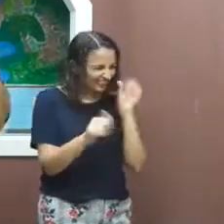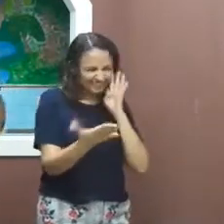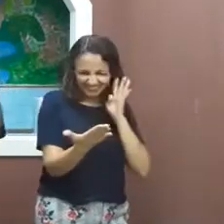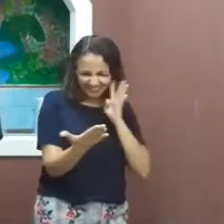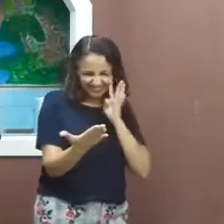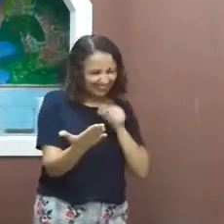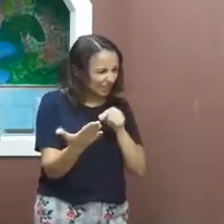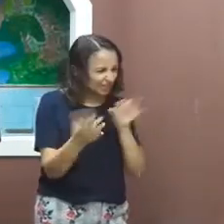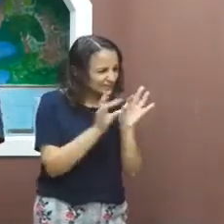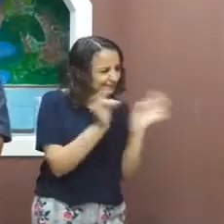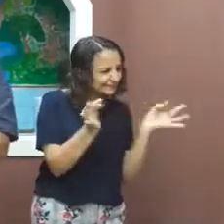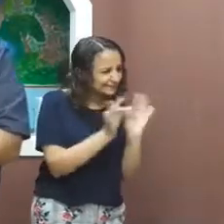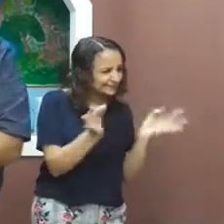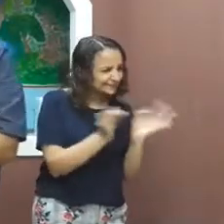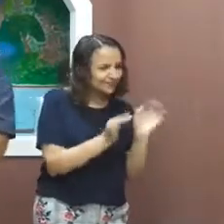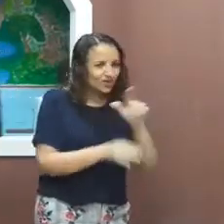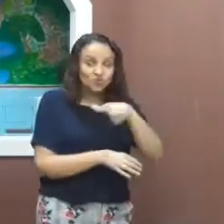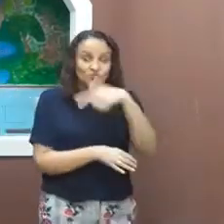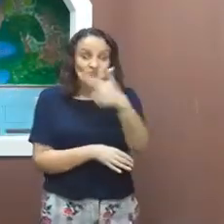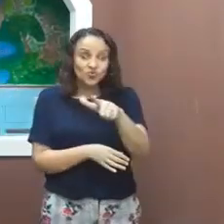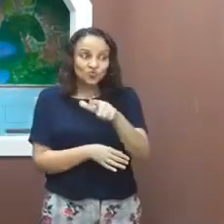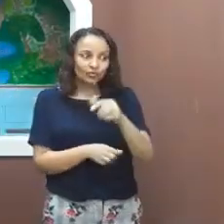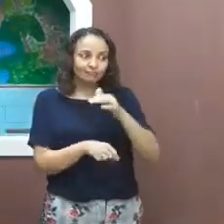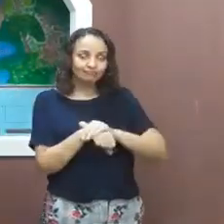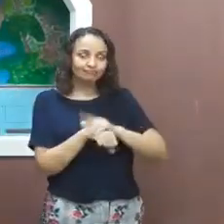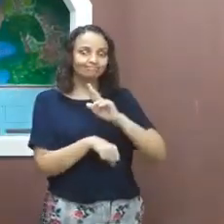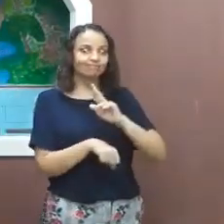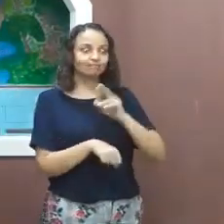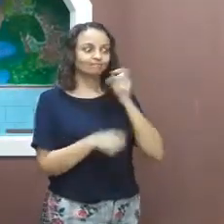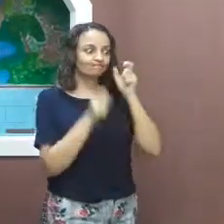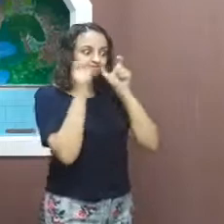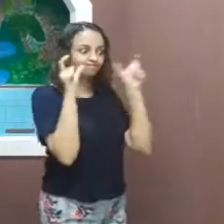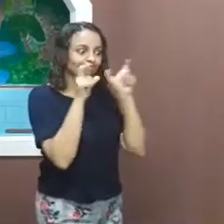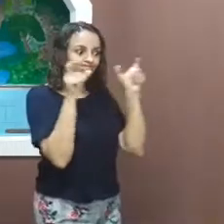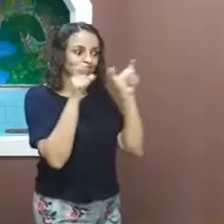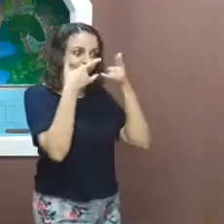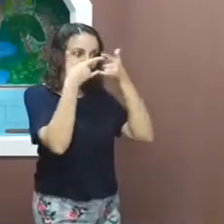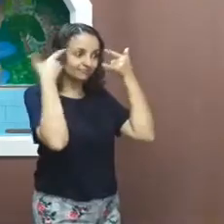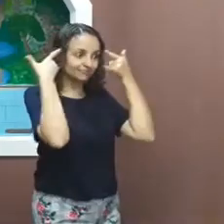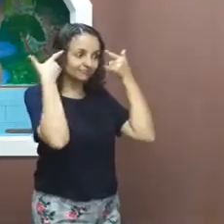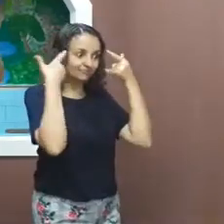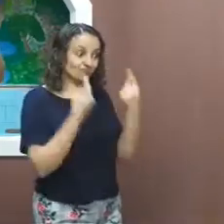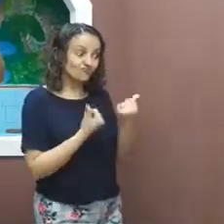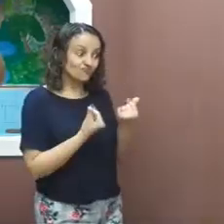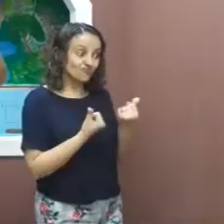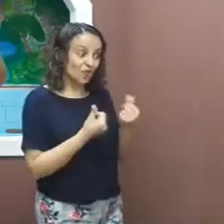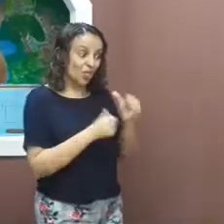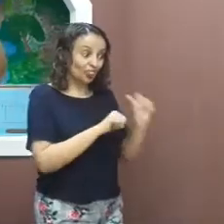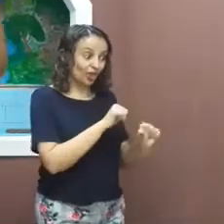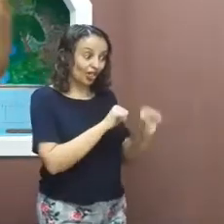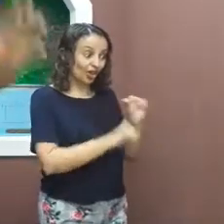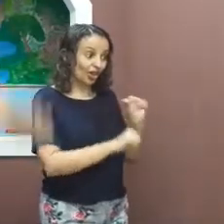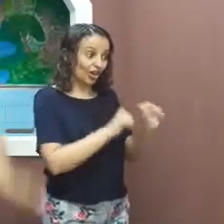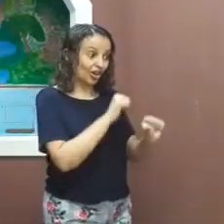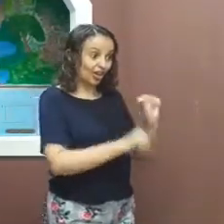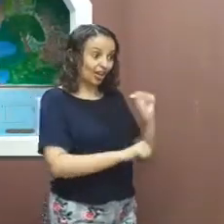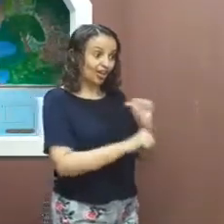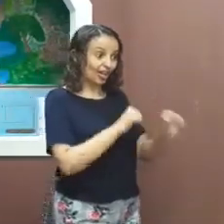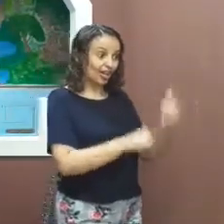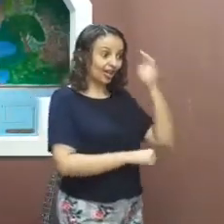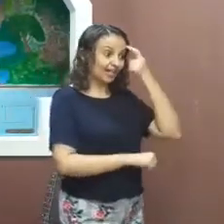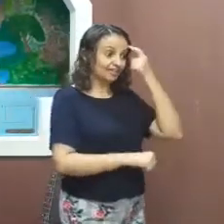Então Moisés descobriu o pulo do gato. Eu não vi nunca um rico falar assim: ah, chega de ganhar dinheiro, cada dia quer ganhar